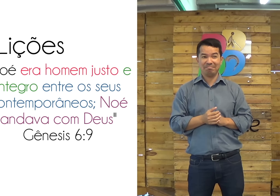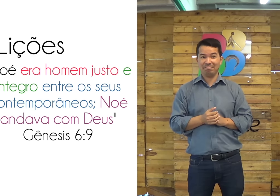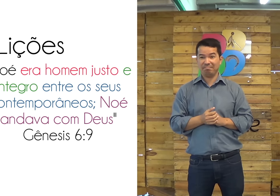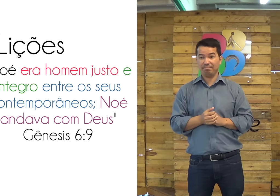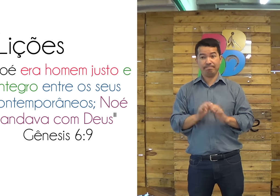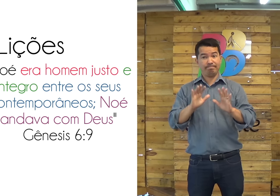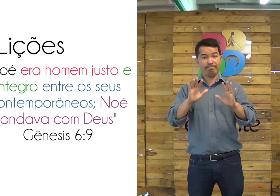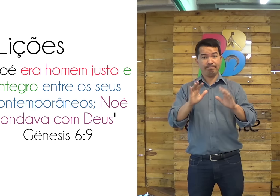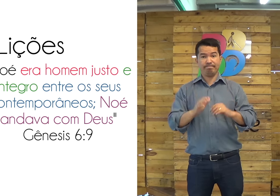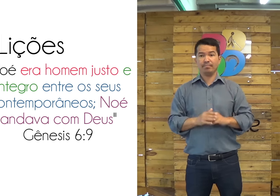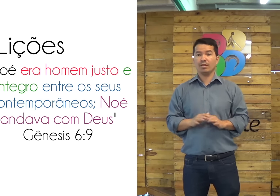significa